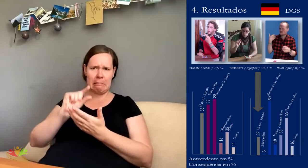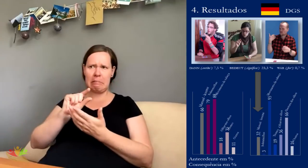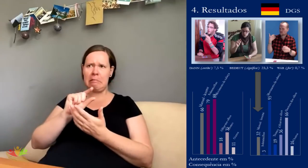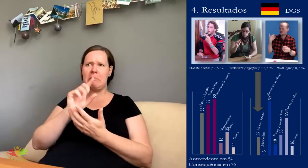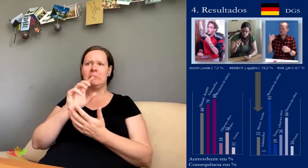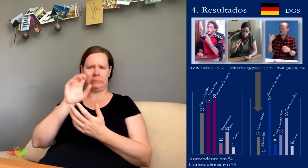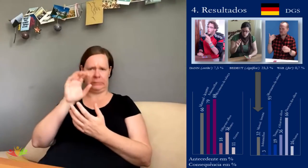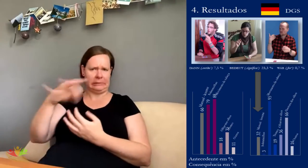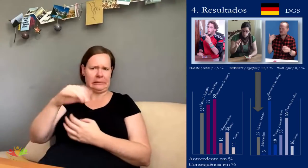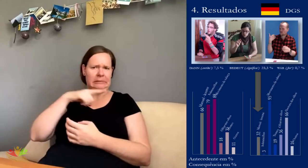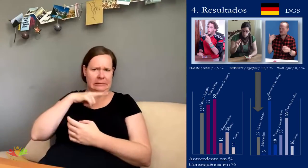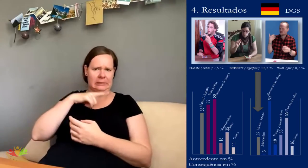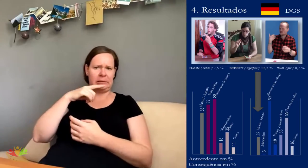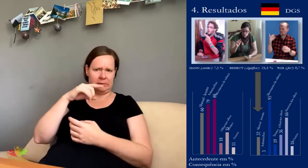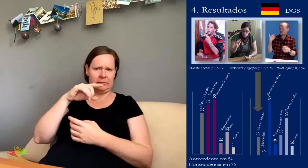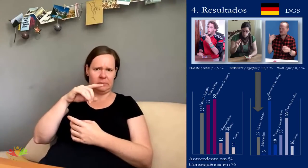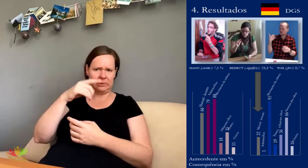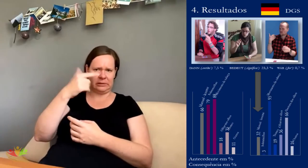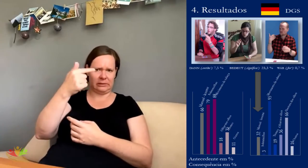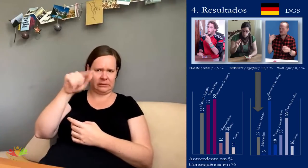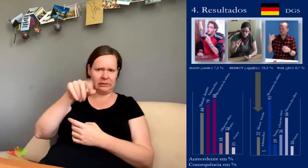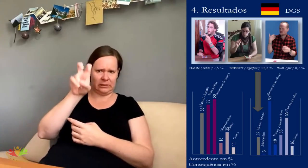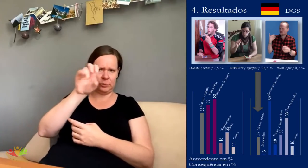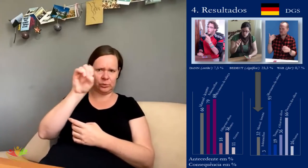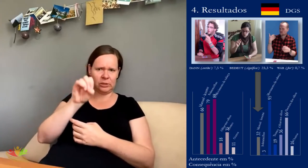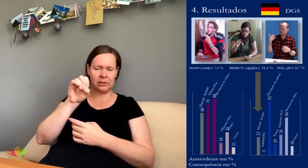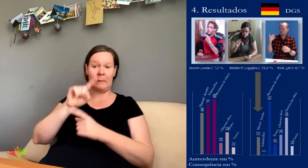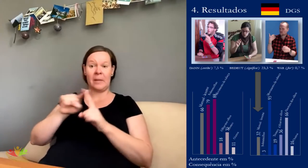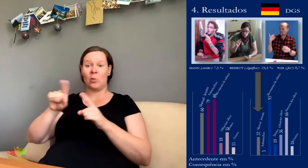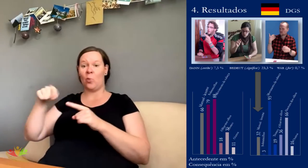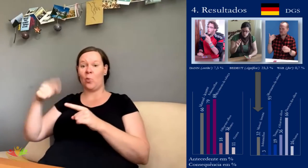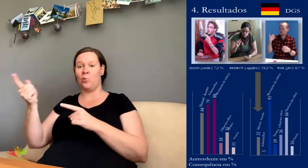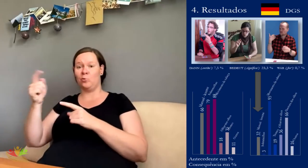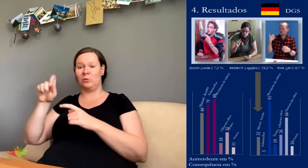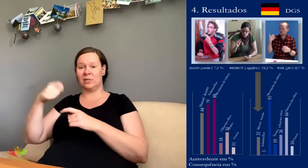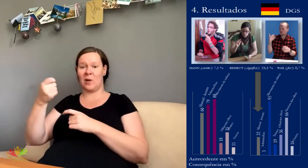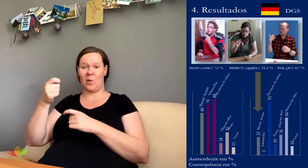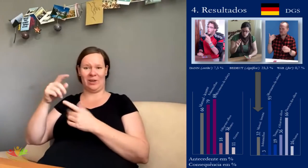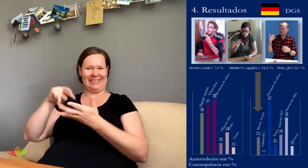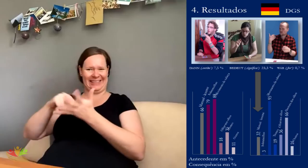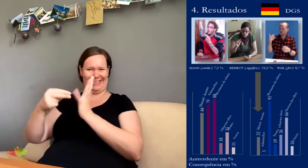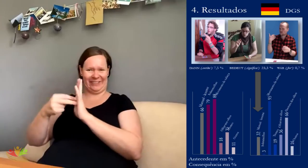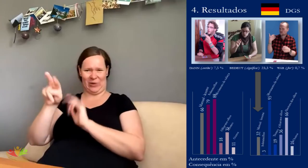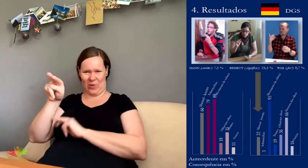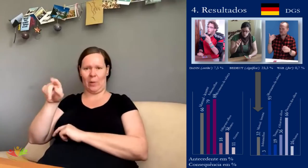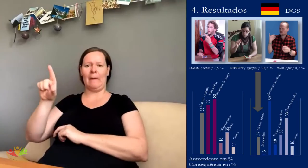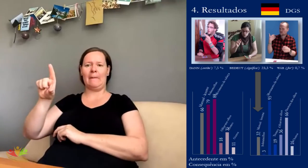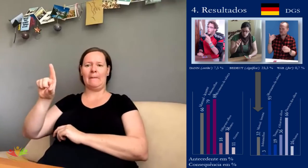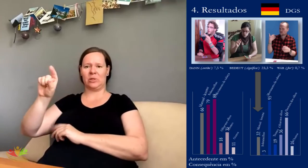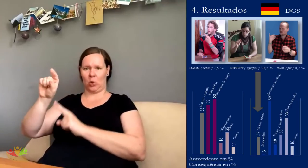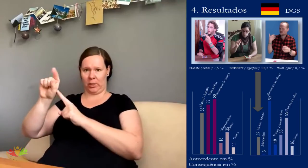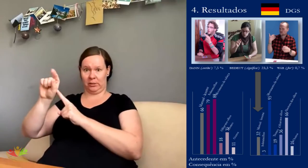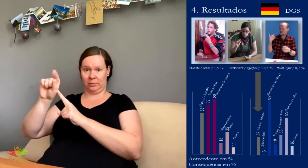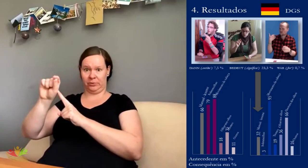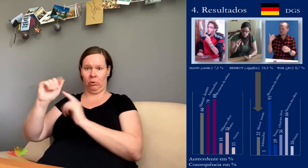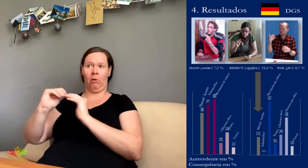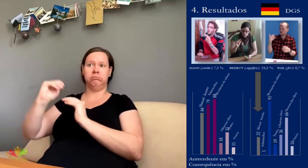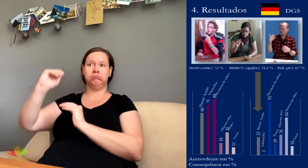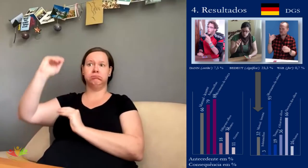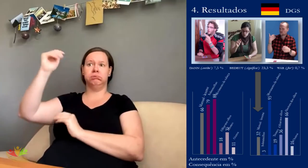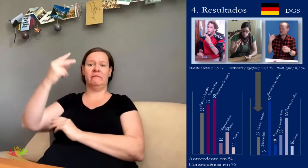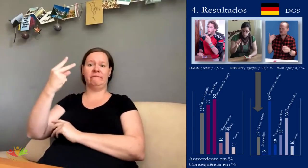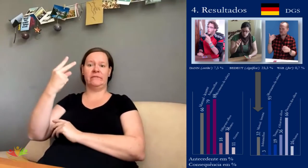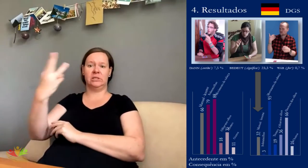Você tem um sinal para marcar a oração consequente, que é traduzido como depois ou então, e depois acontece isso,